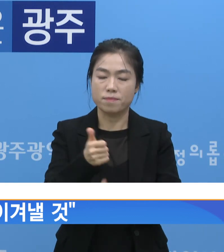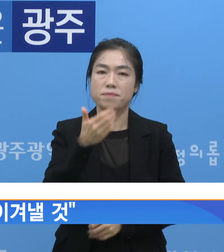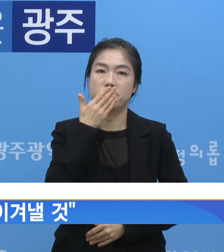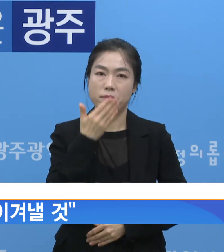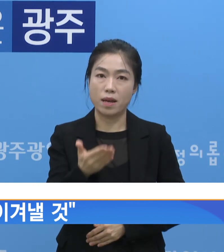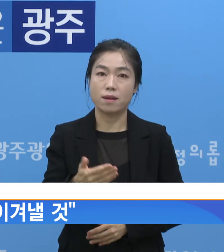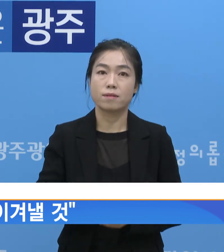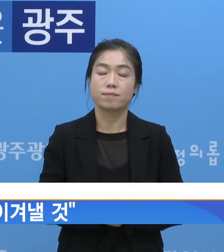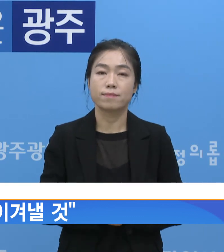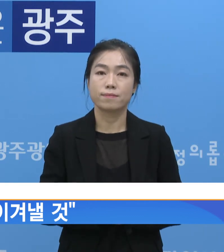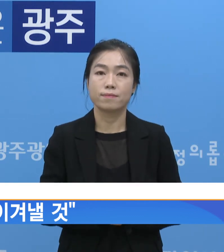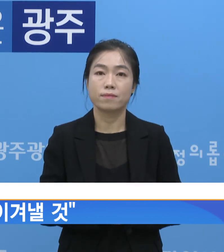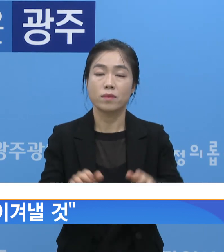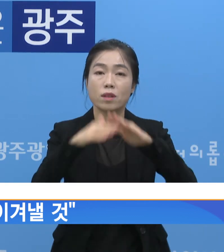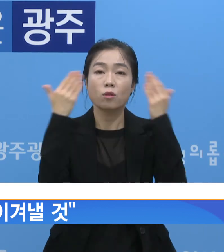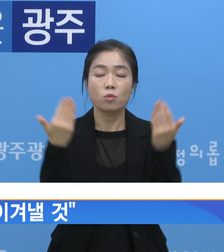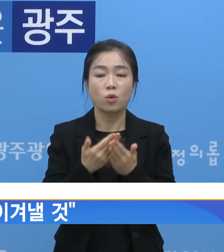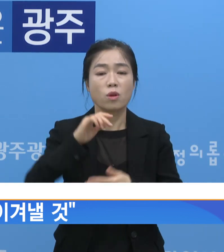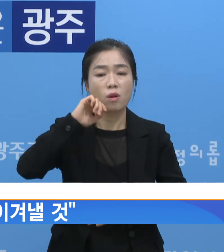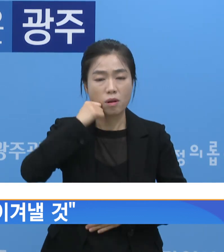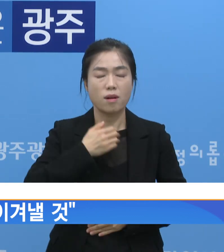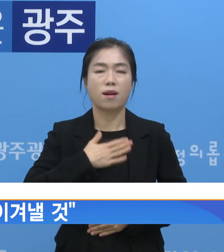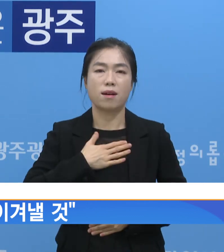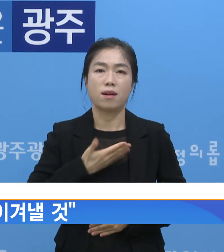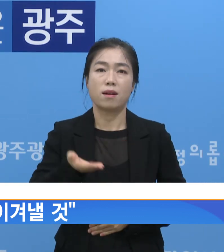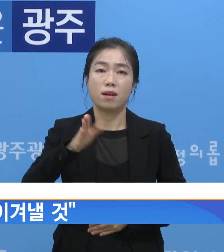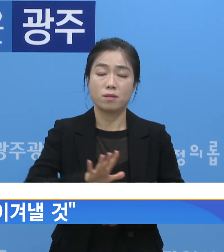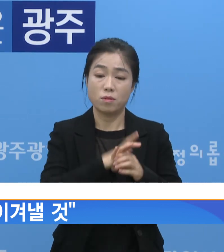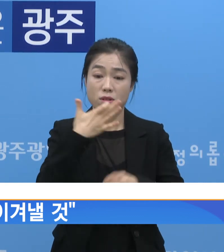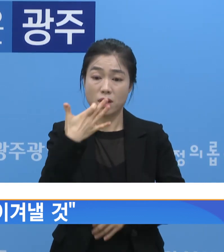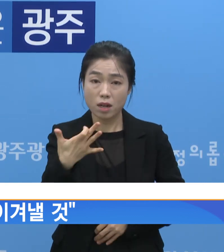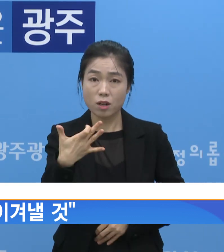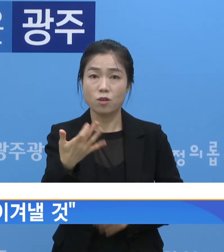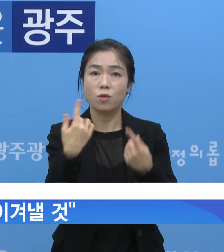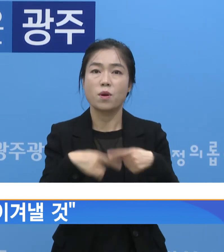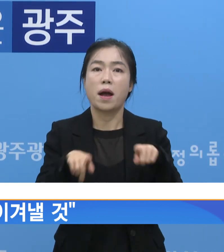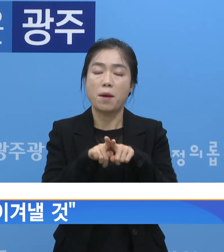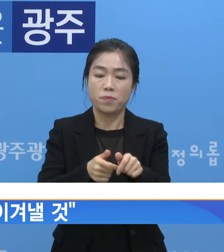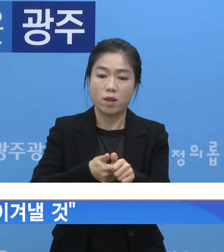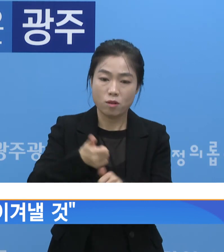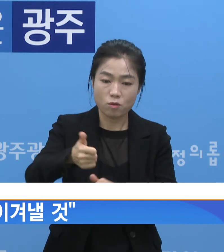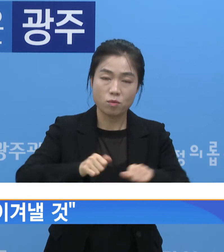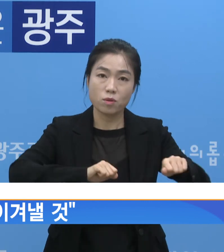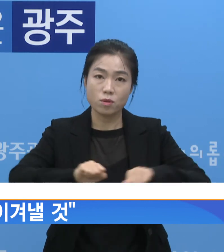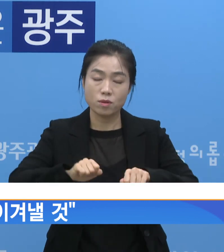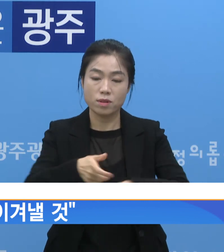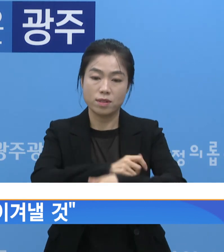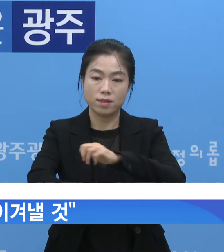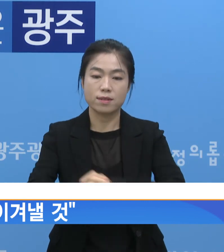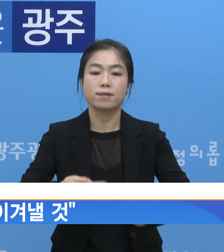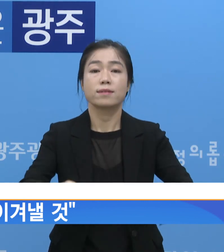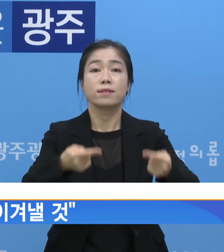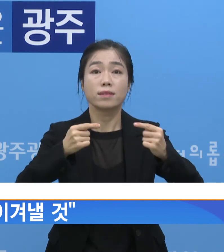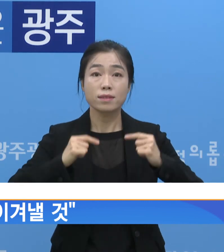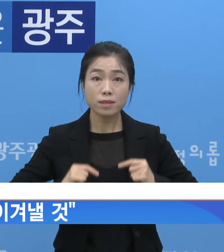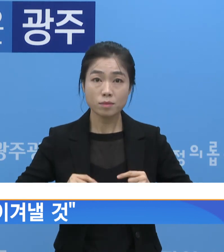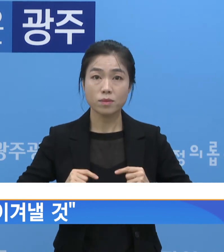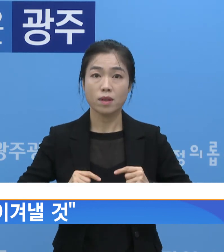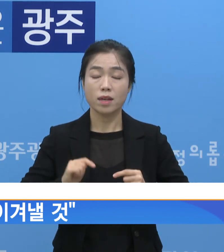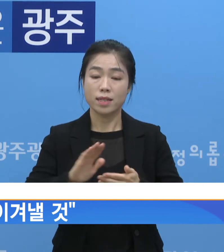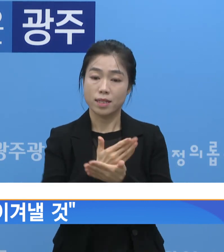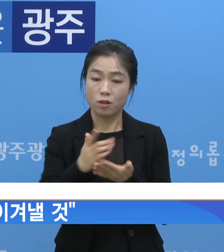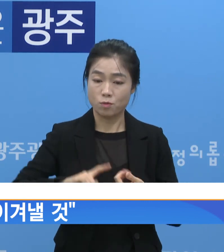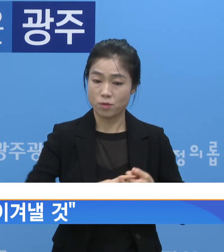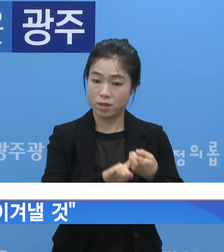있습니다. 모두들 어렵겠지만 코로나19 함께 극복 운동에 적극 참여해